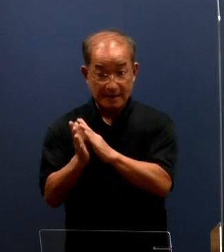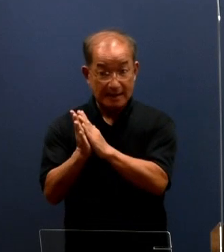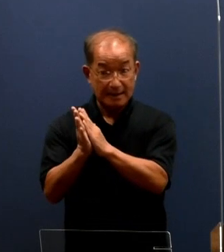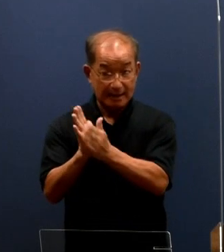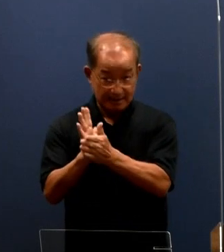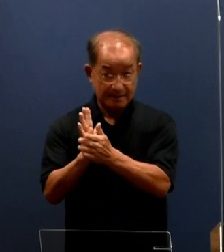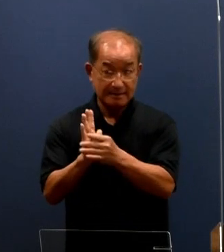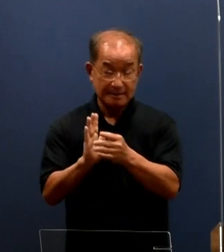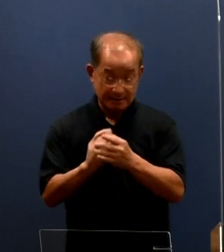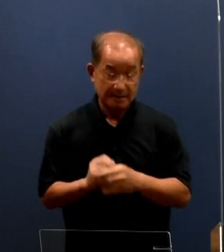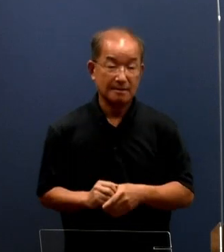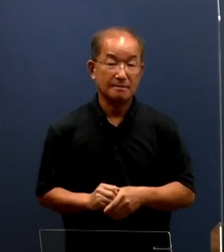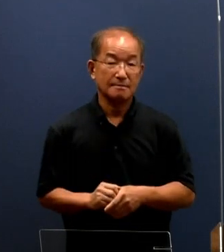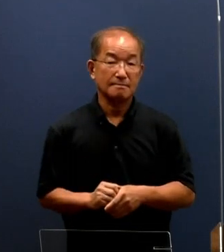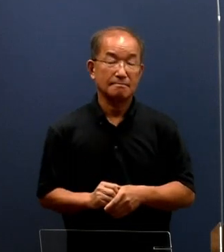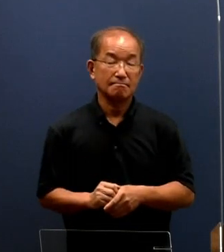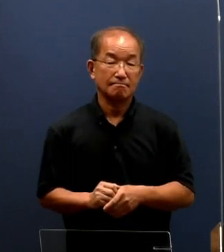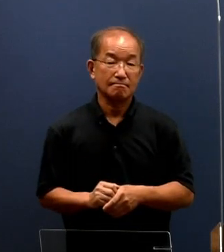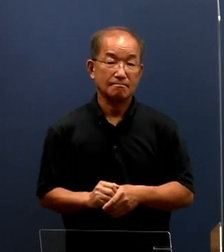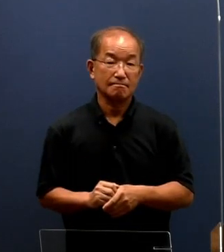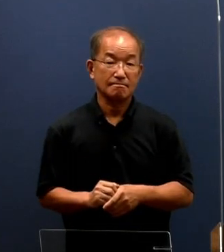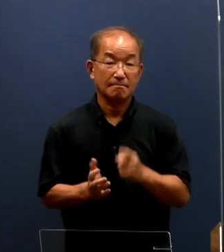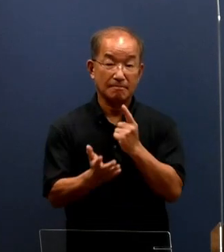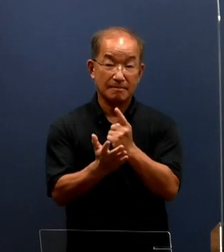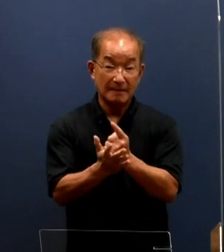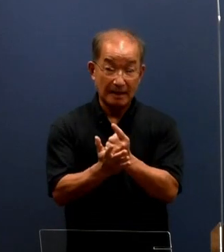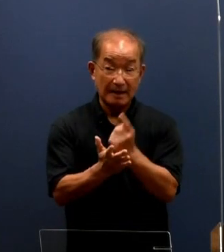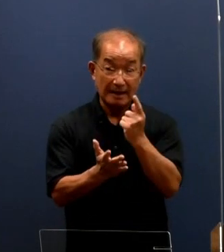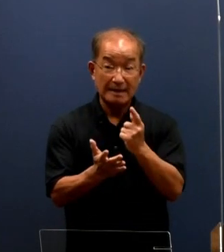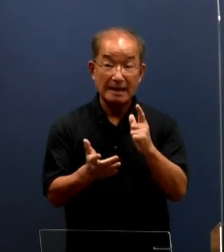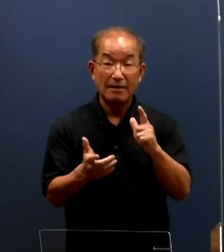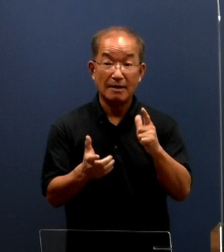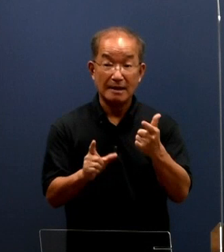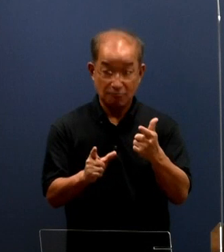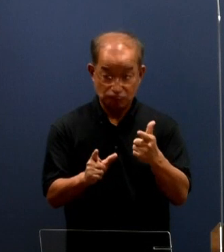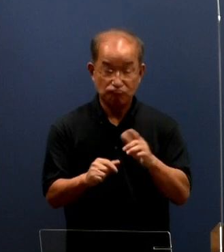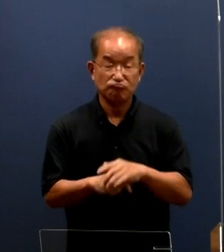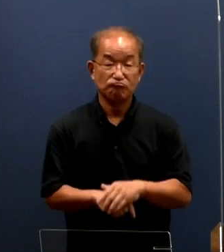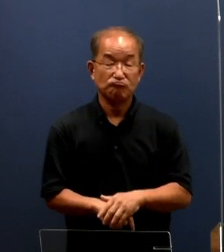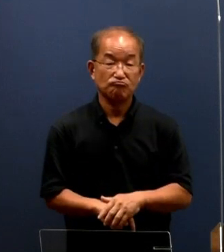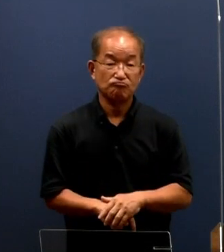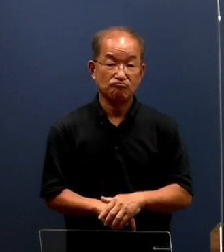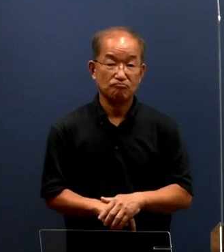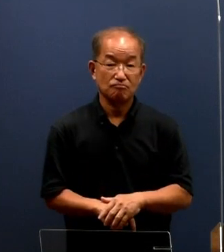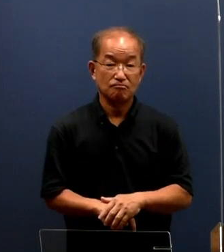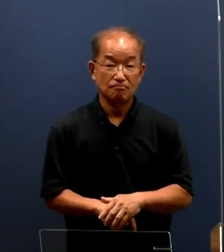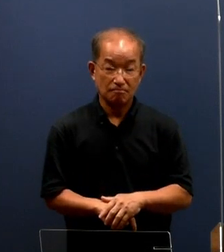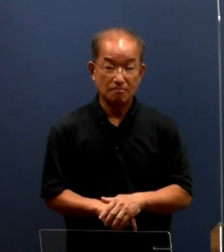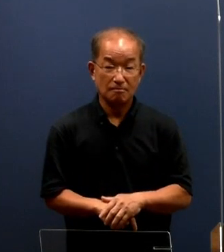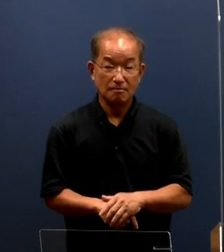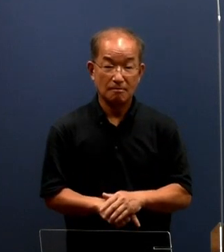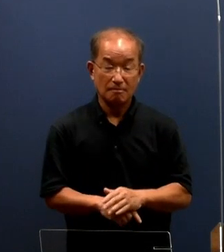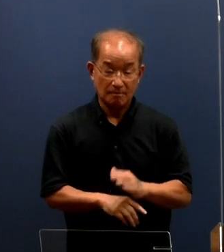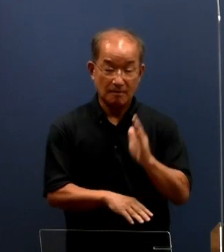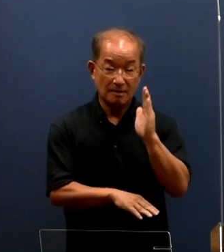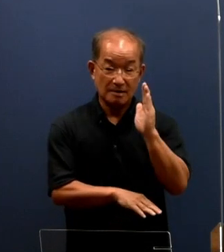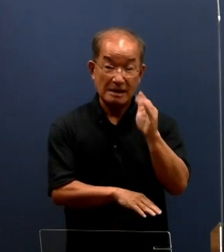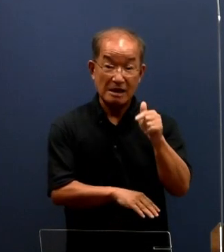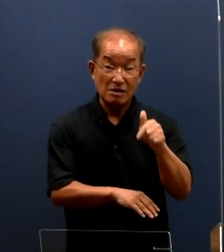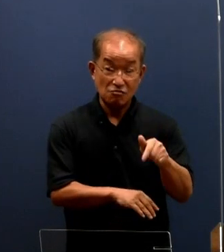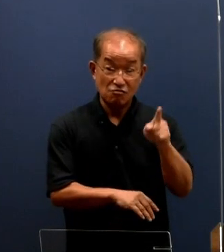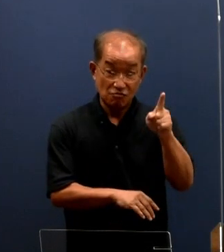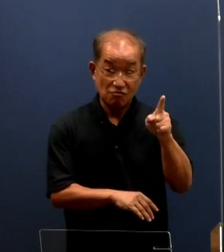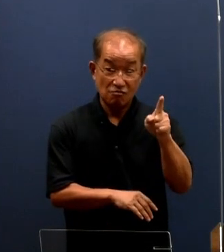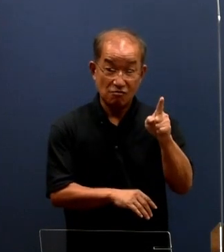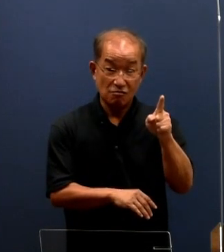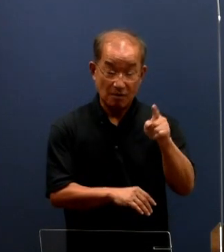形だけではなく、まあ、私からするとその 政府が主導してっていうのはおかしいんじゃないかと申し上げたのは、政府は多分